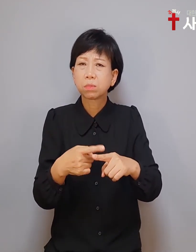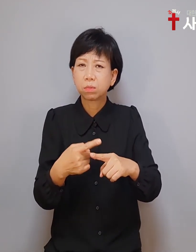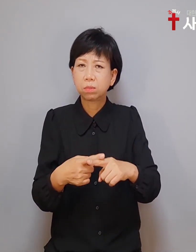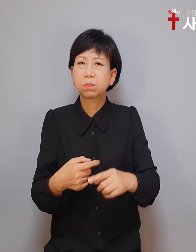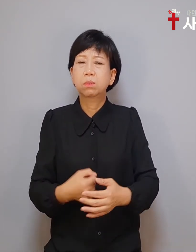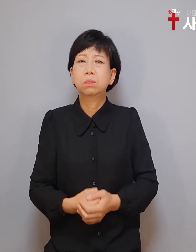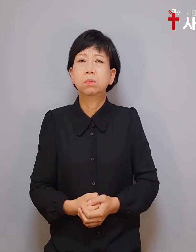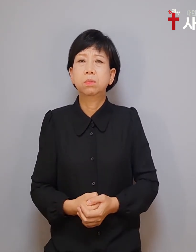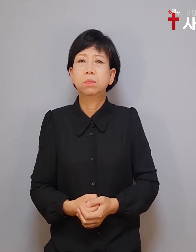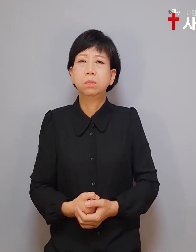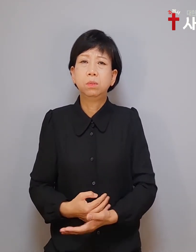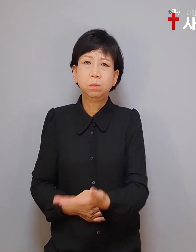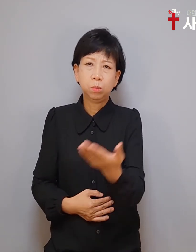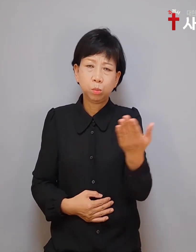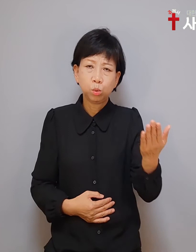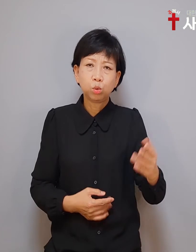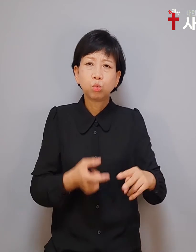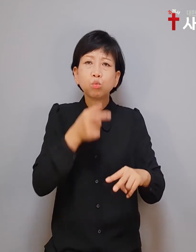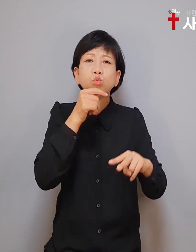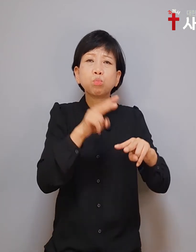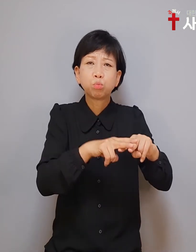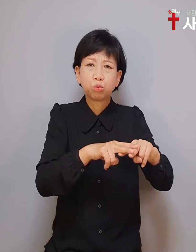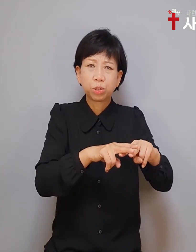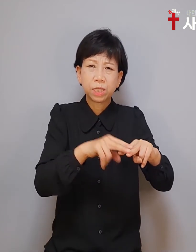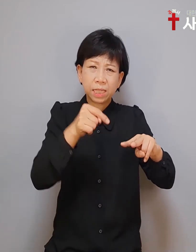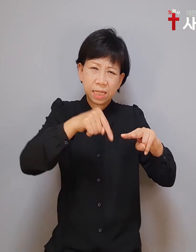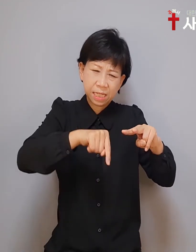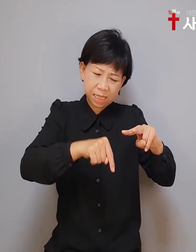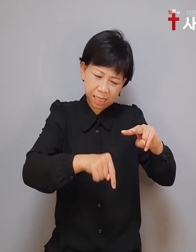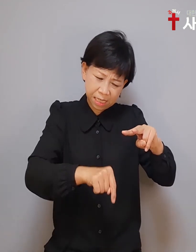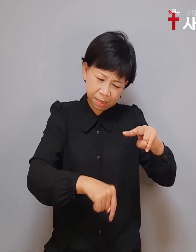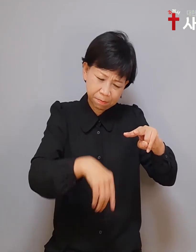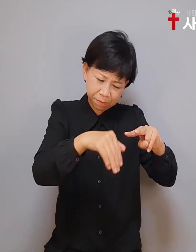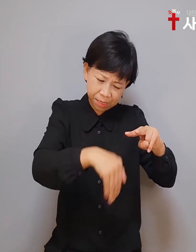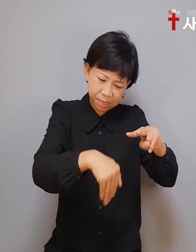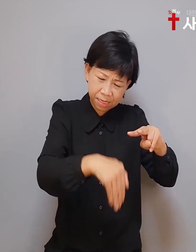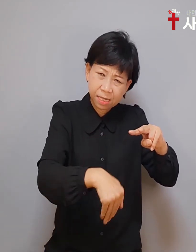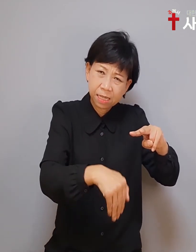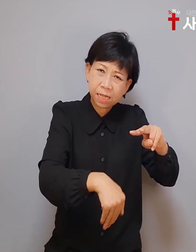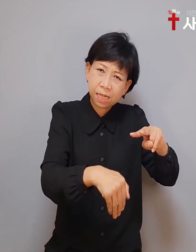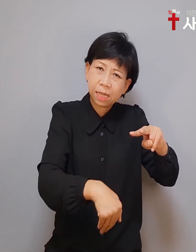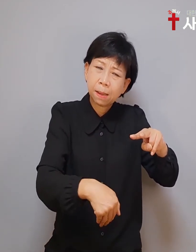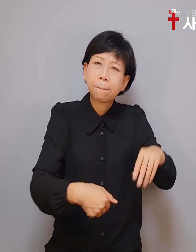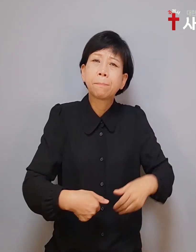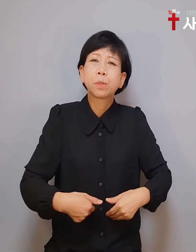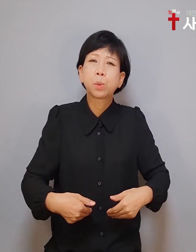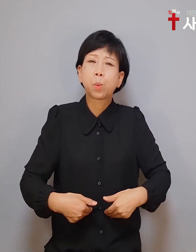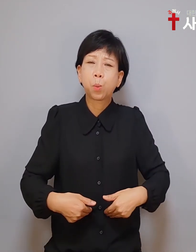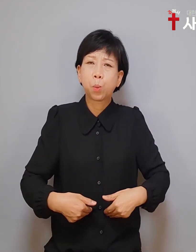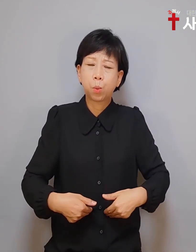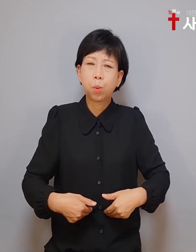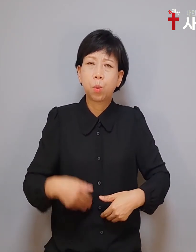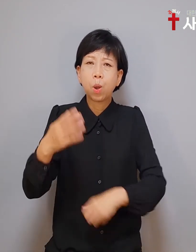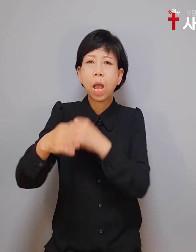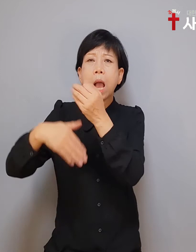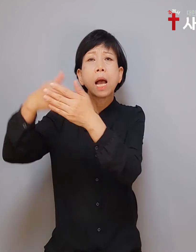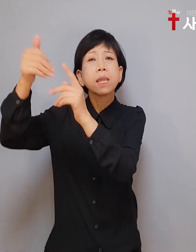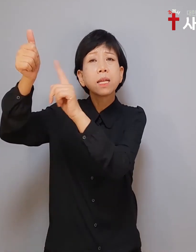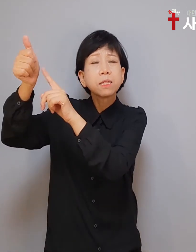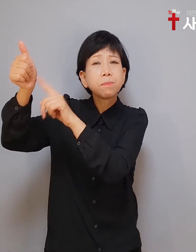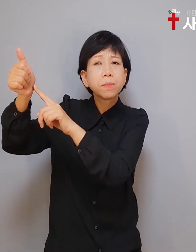사랑하는 성도 여러분, 우물을 깊이 파야 될 줄 믿습니다. 그래야 하나님은 나의 공급자이십니다 라는 경험을 할 수가 있는